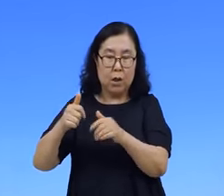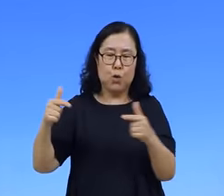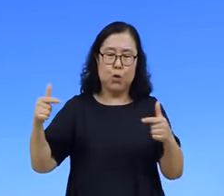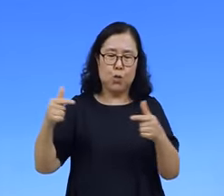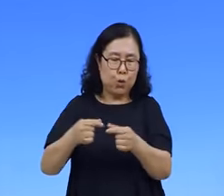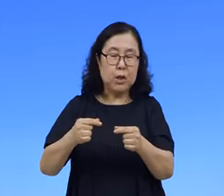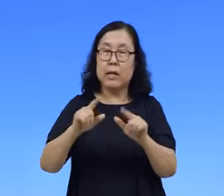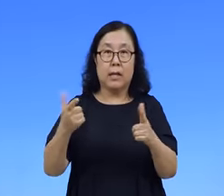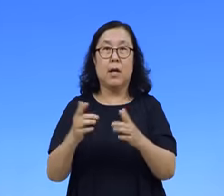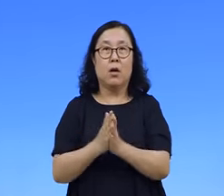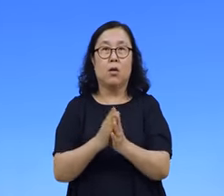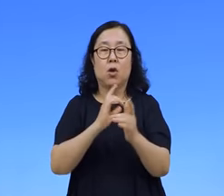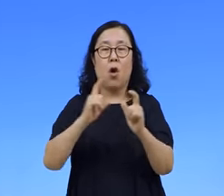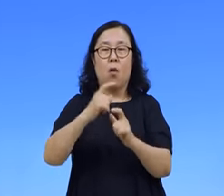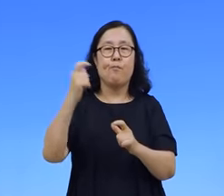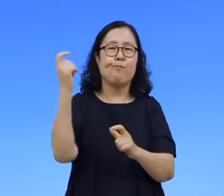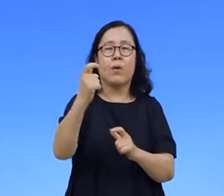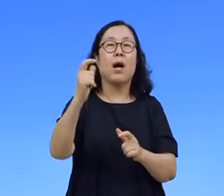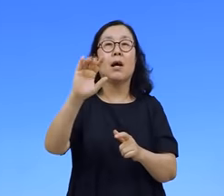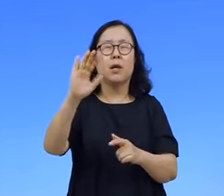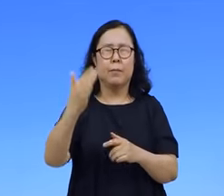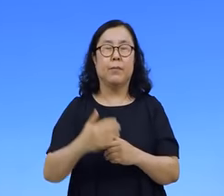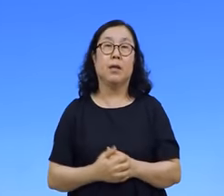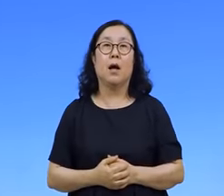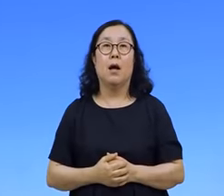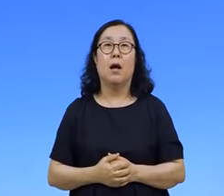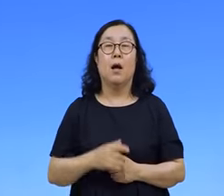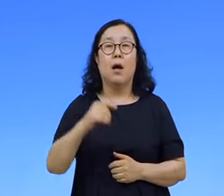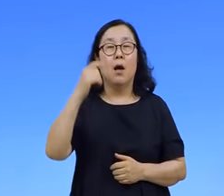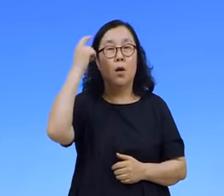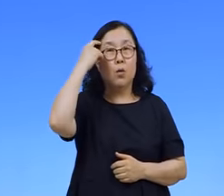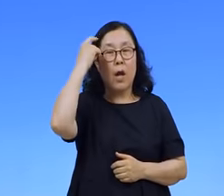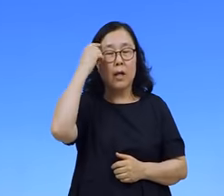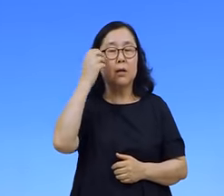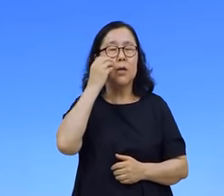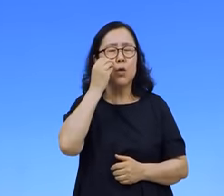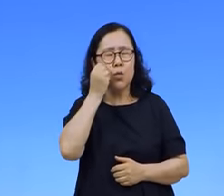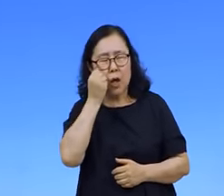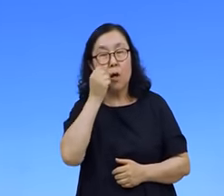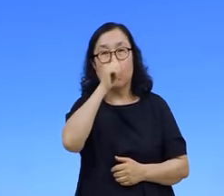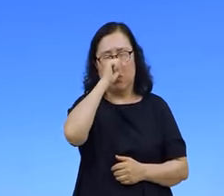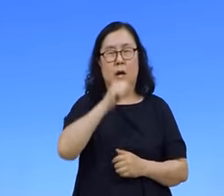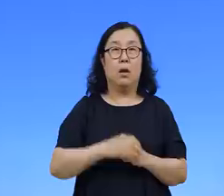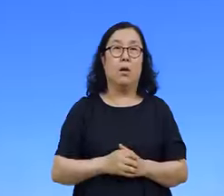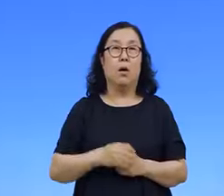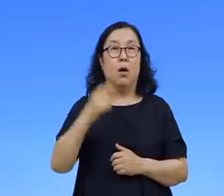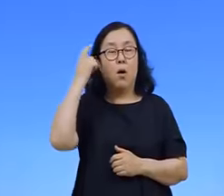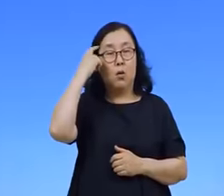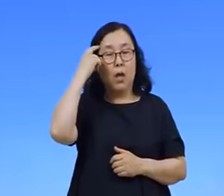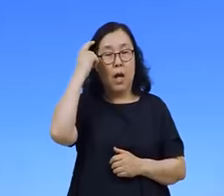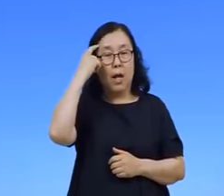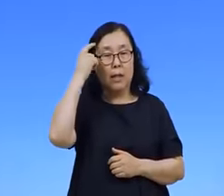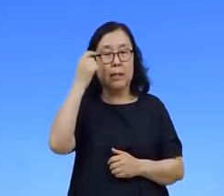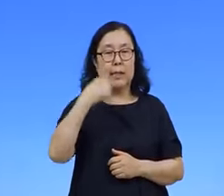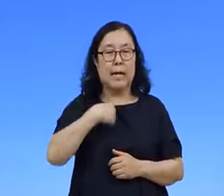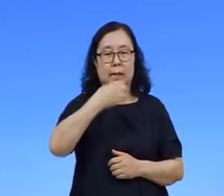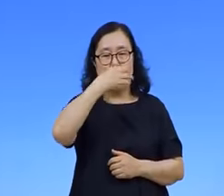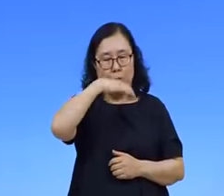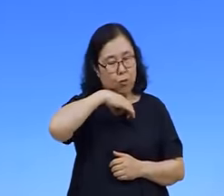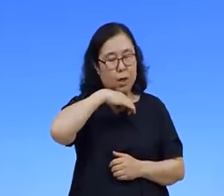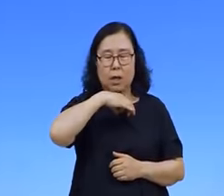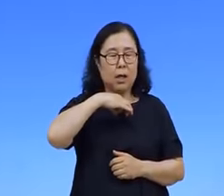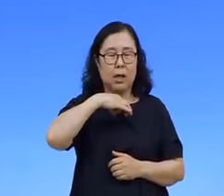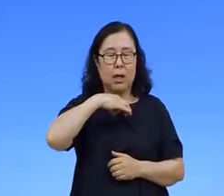그러냐 하니까요. 그 책에서 주장하는 내용을 한번 들어보세요. 뇌는 익숙한 것을 좋아한다. 뇌는 덕이 되는